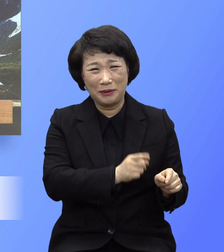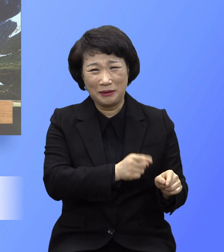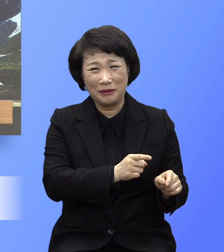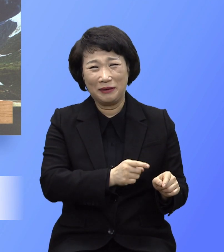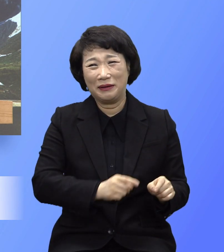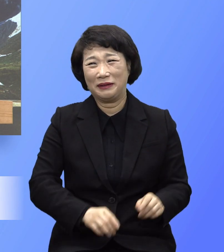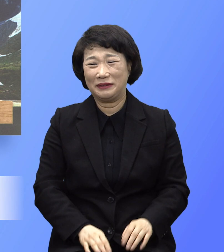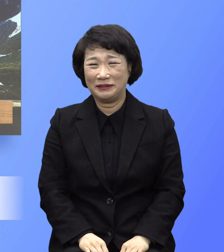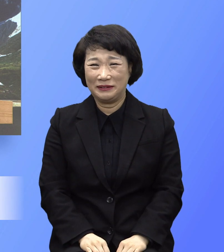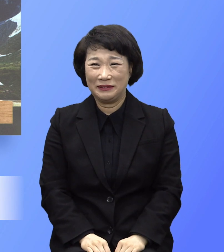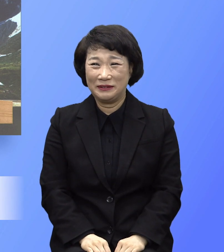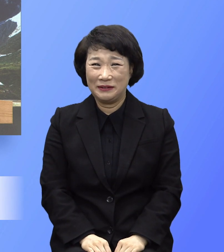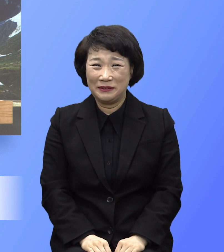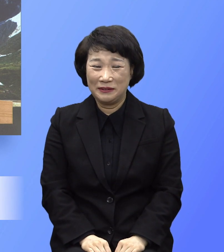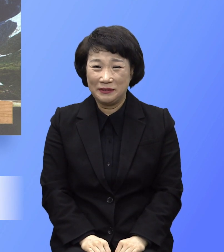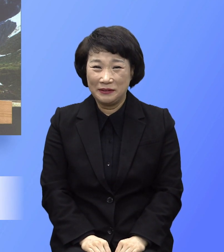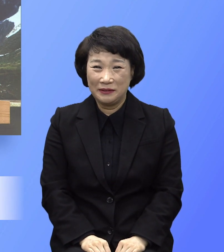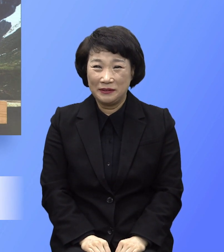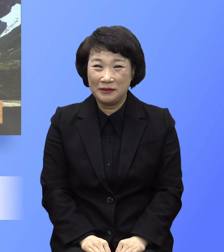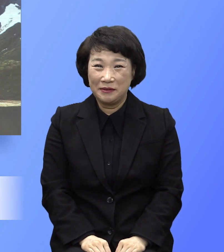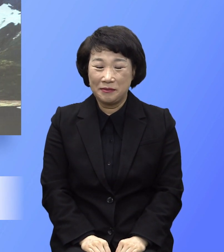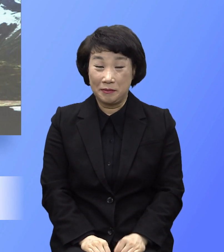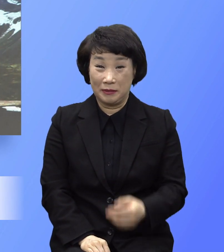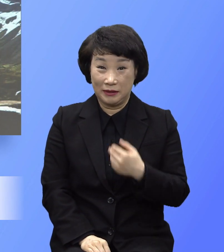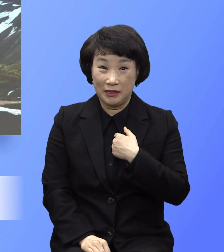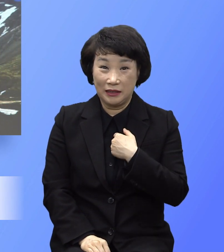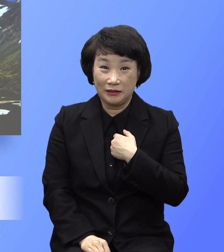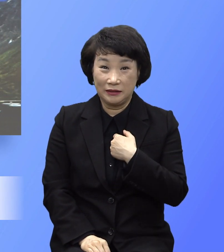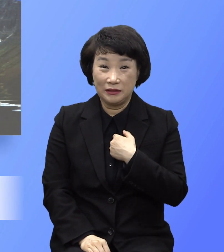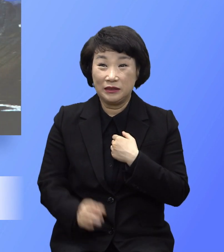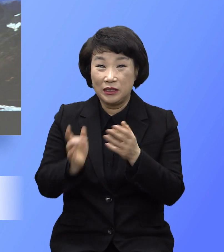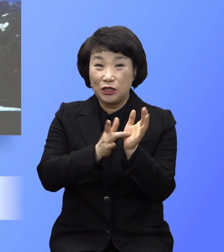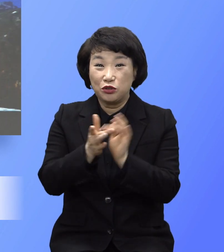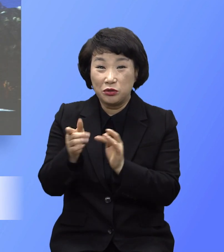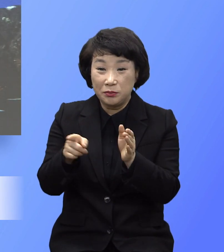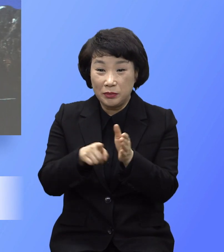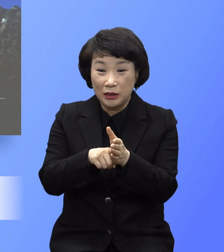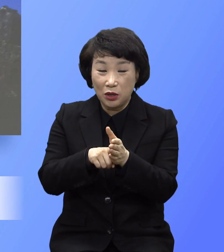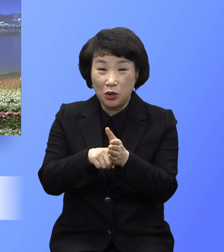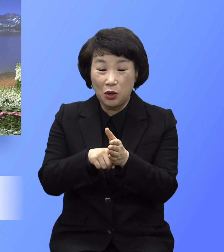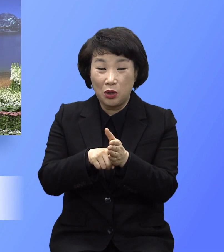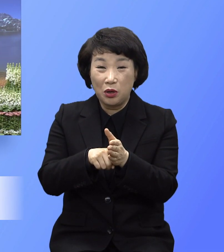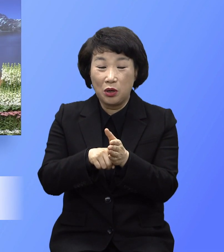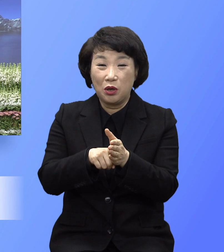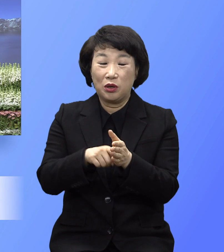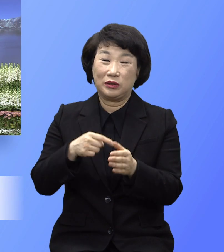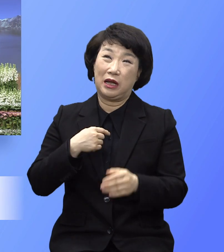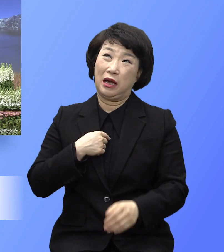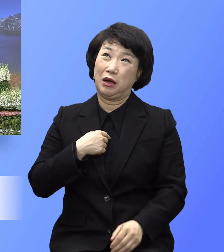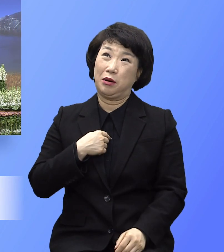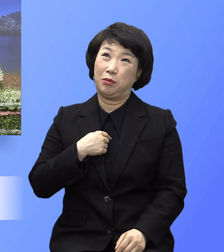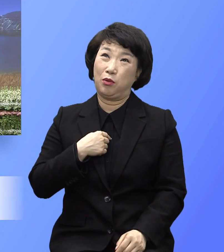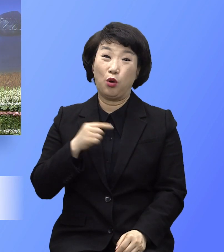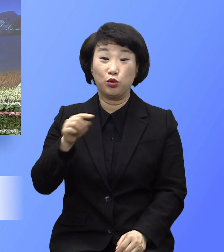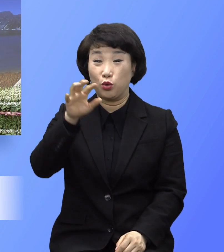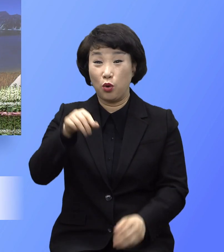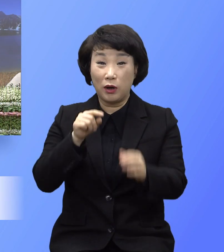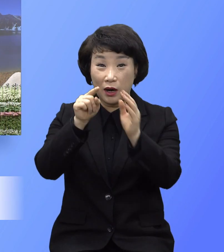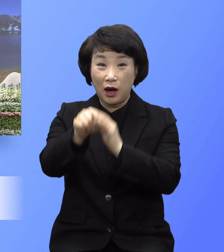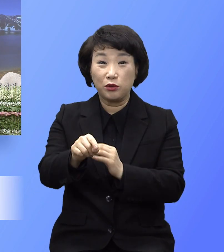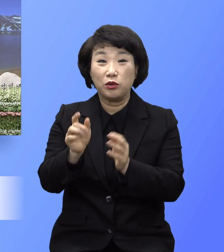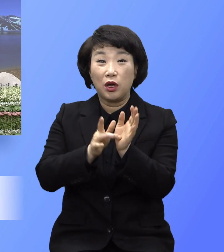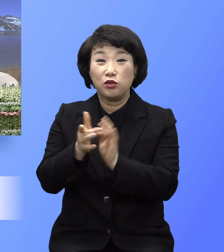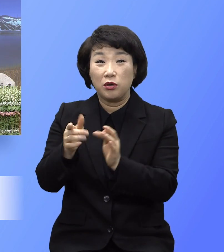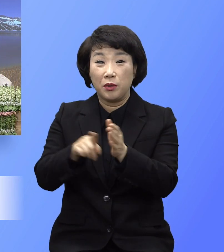가까운 사람입니다. 예, 저는 예수 믿는 데 대해서 뭐 어디 가도 예수